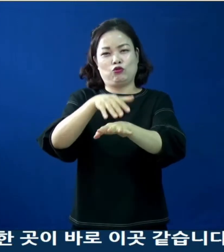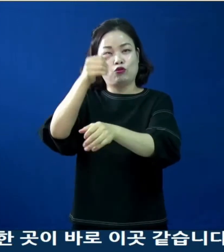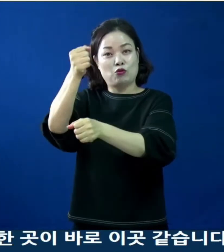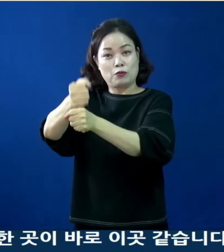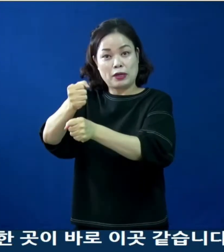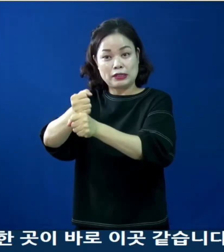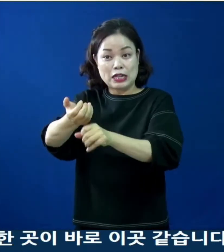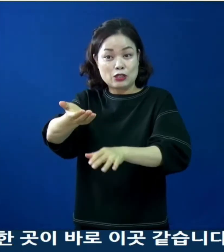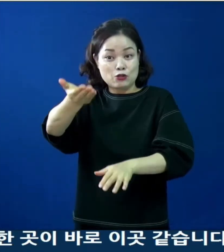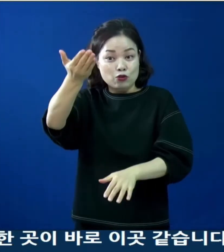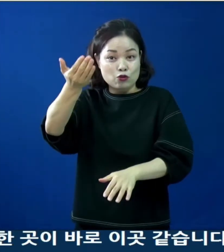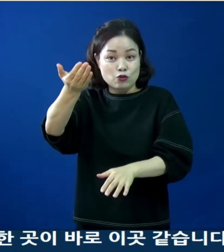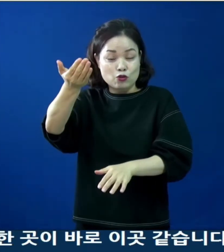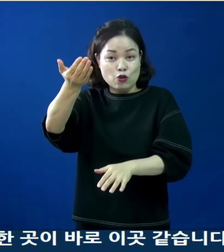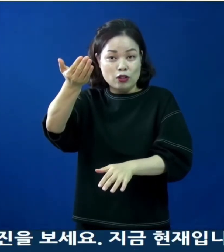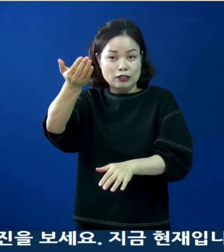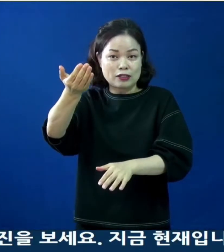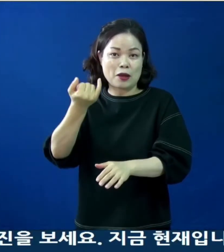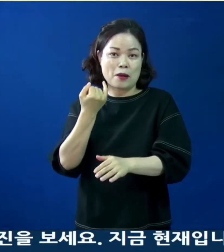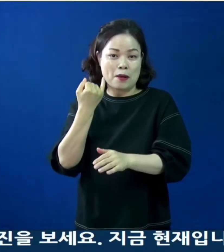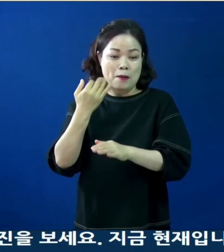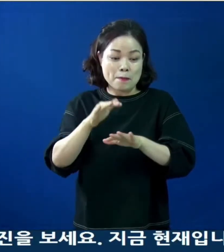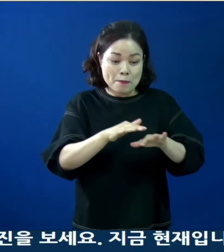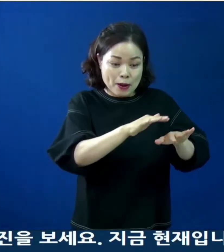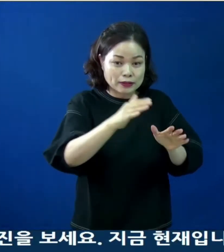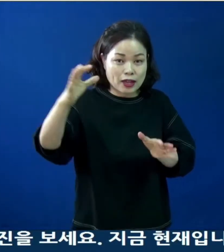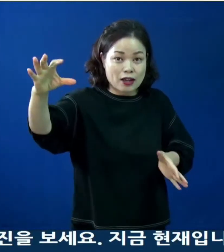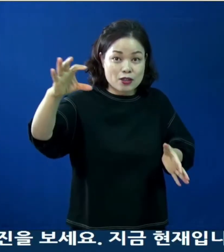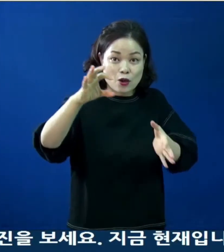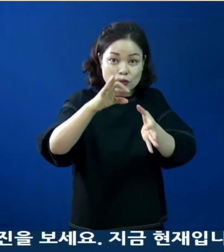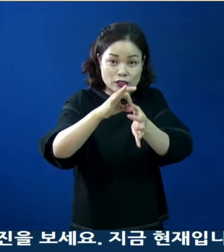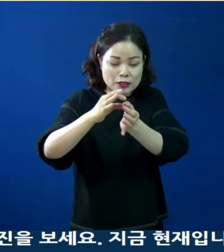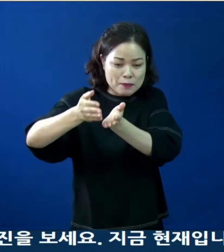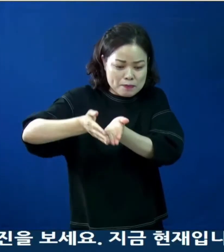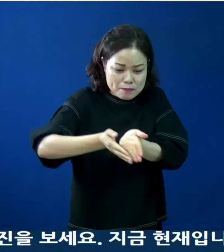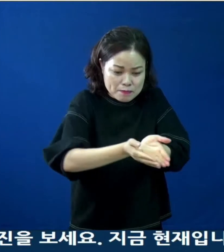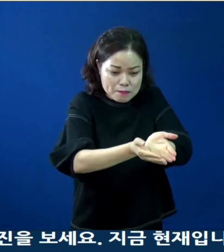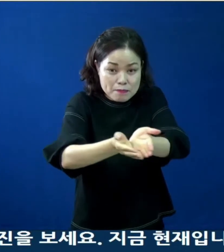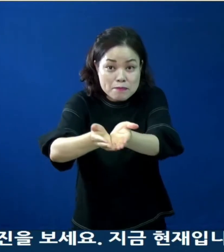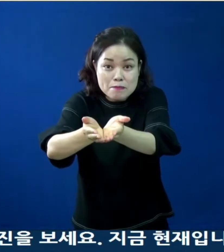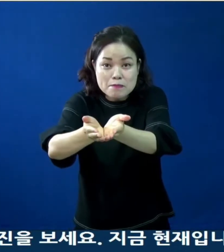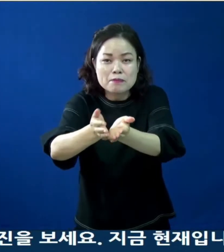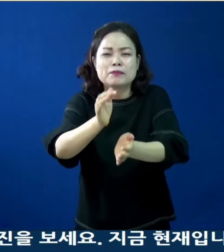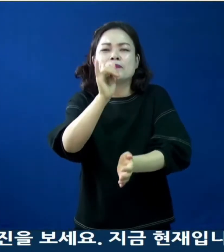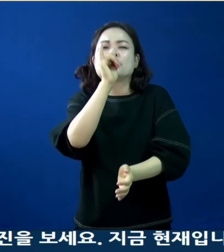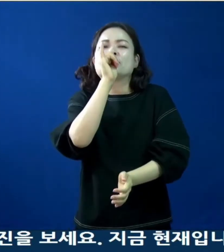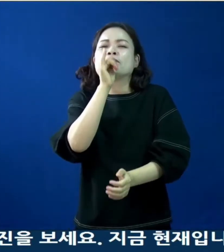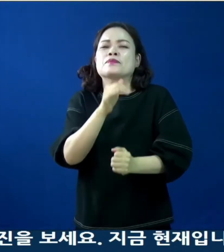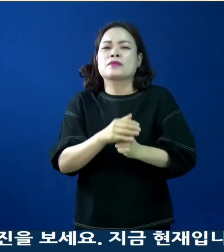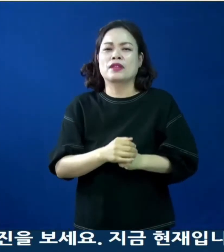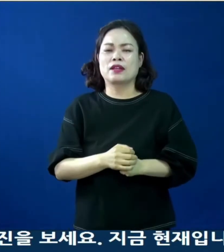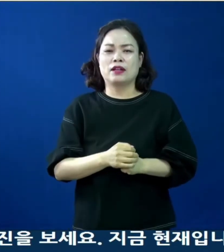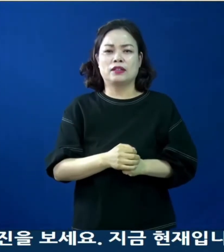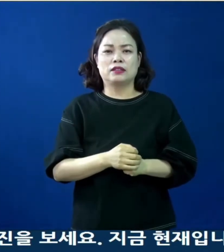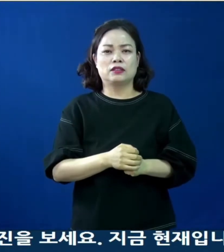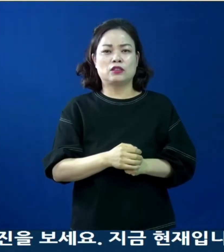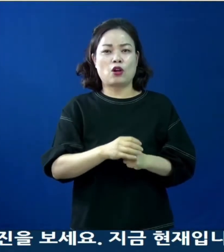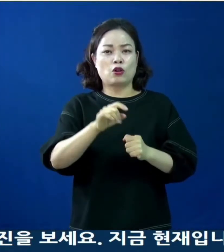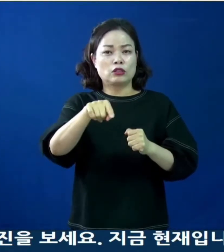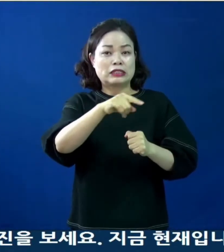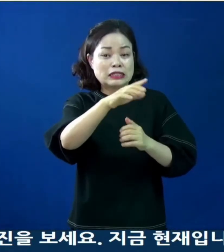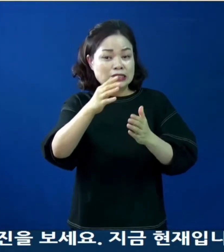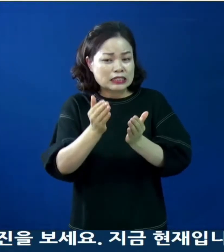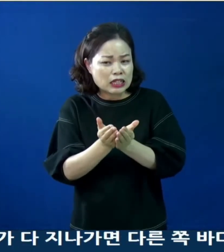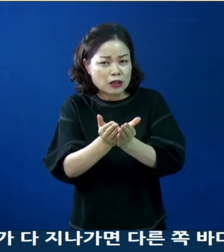이제 위쪽 바다에서 아래쪽 바다로 이렇게 연결되어지는 이런 운하가 있는데, 저 운하가 바울